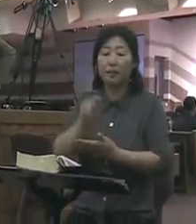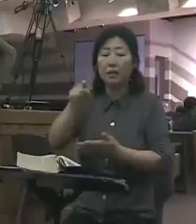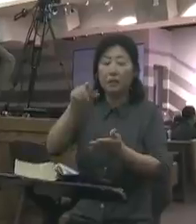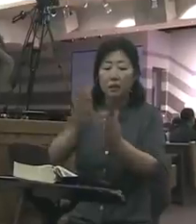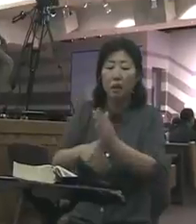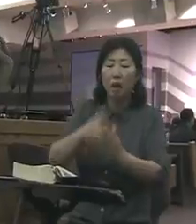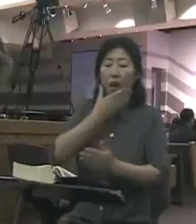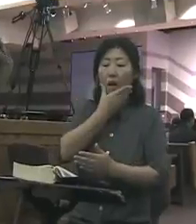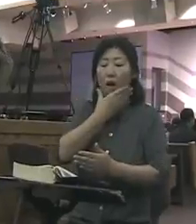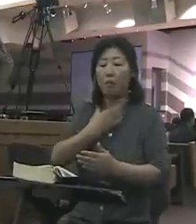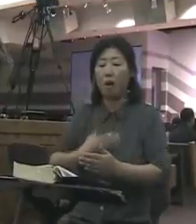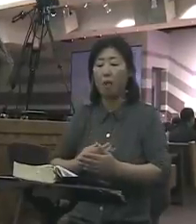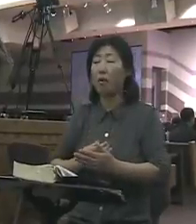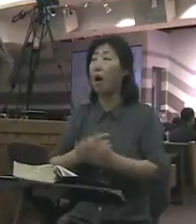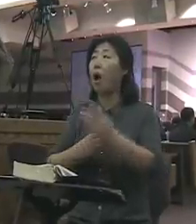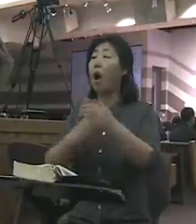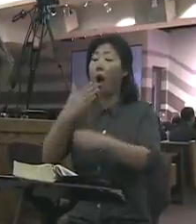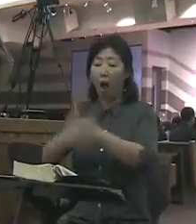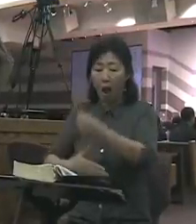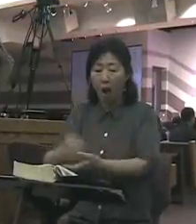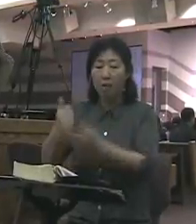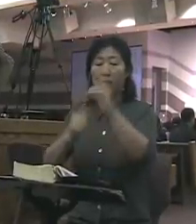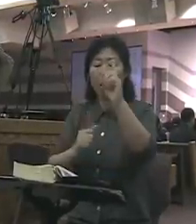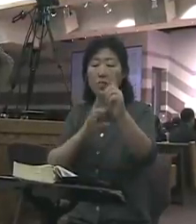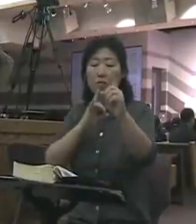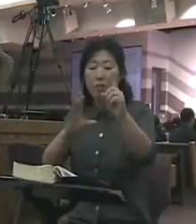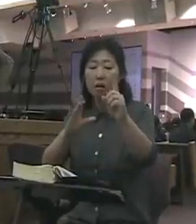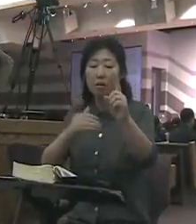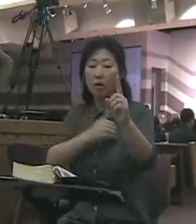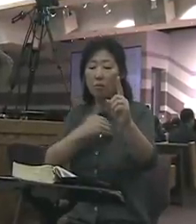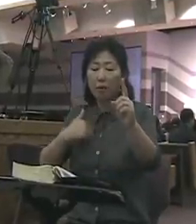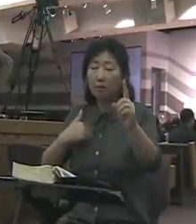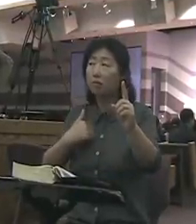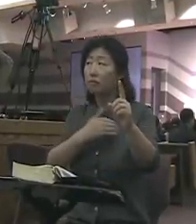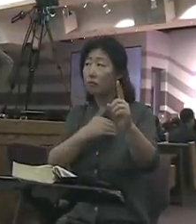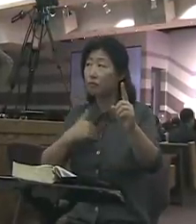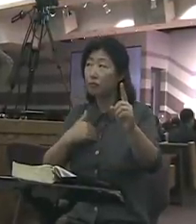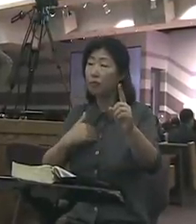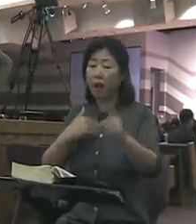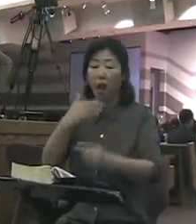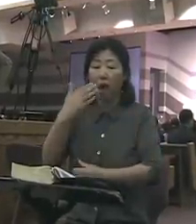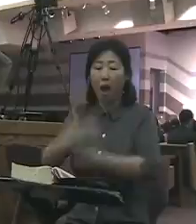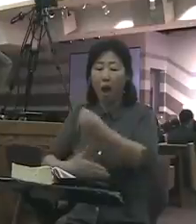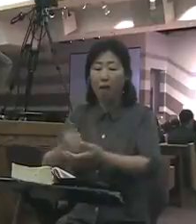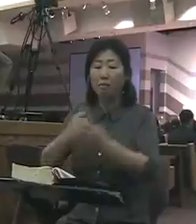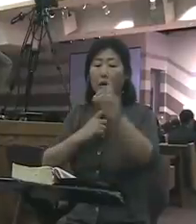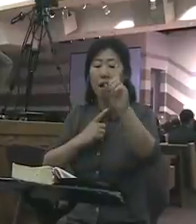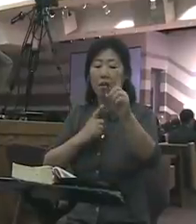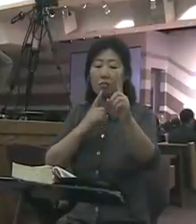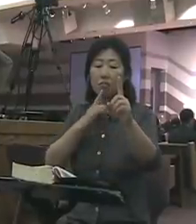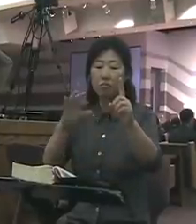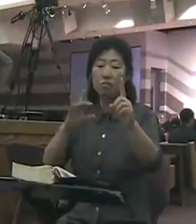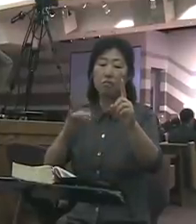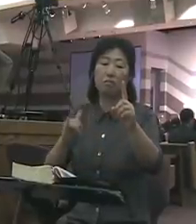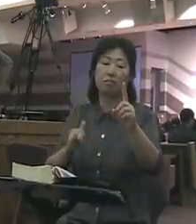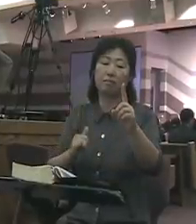아브라함은 하나님 한 분만으로 내가 만족해하며 하나님 한 분만으로 나의 삶이